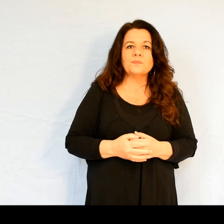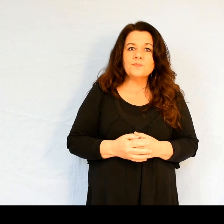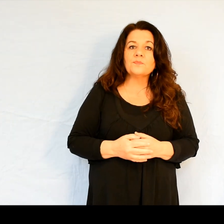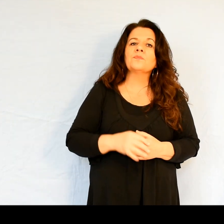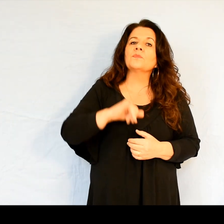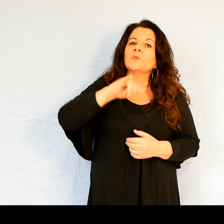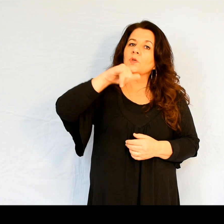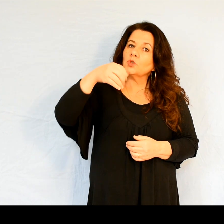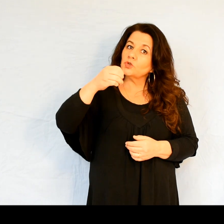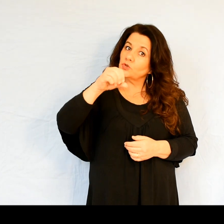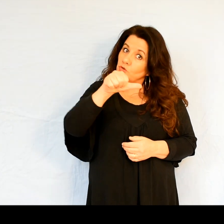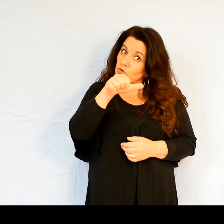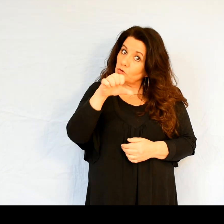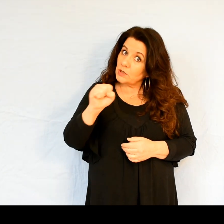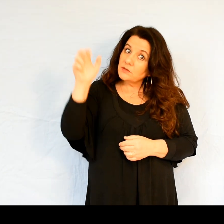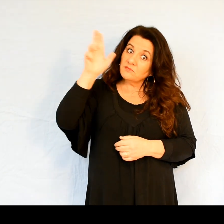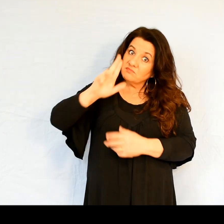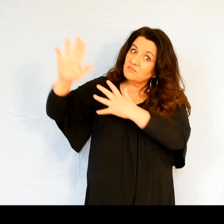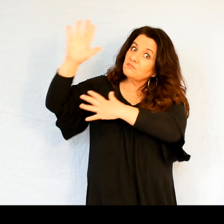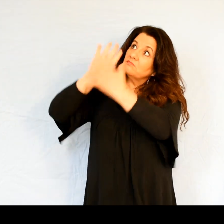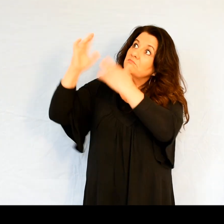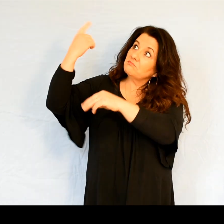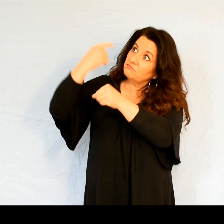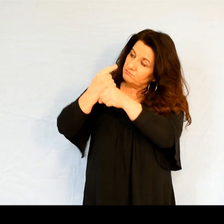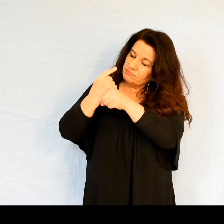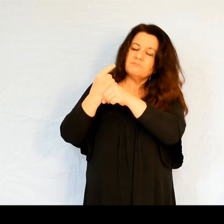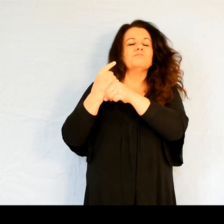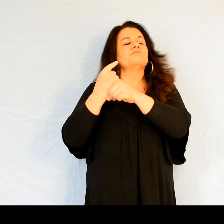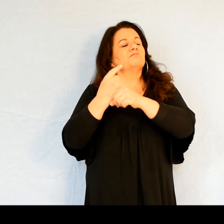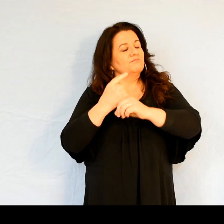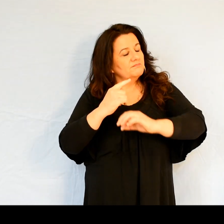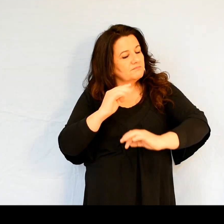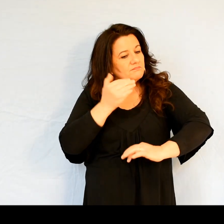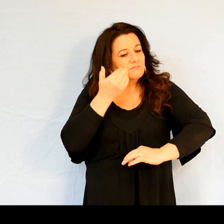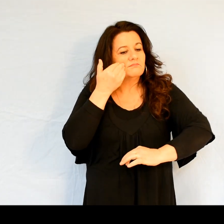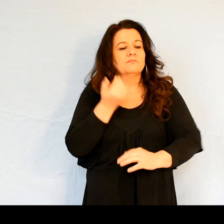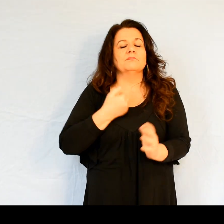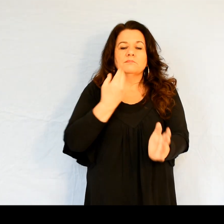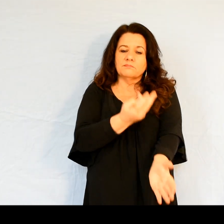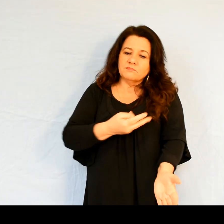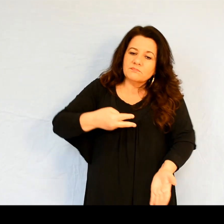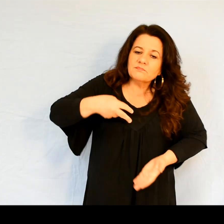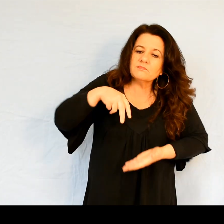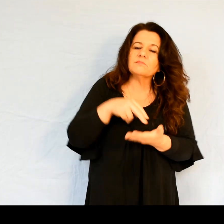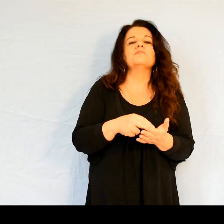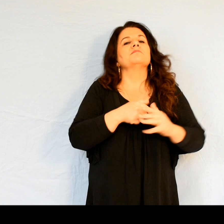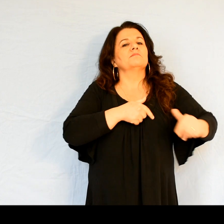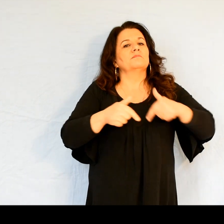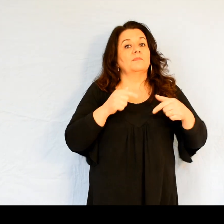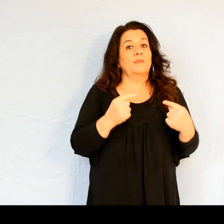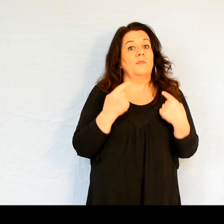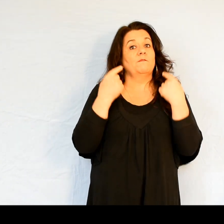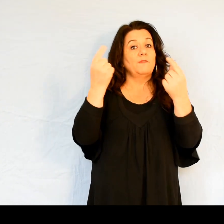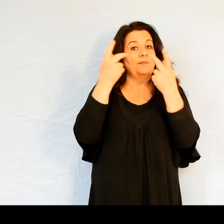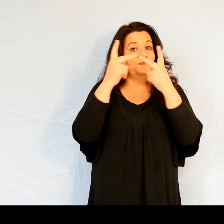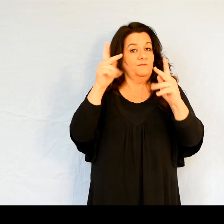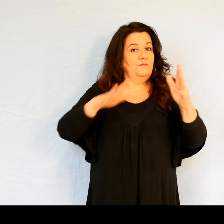Jonas se leva et partit pour Ninive, selon la parole du Seigneur. Or, Ninive était une